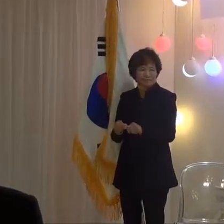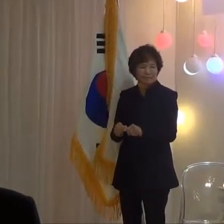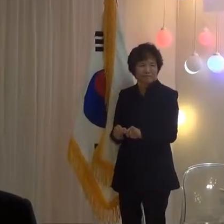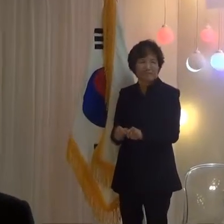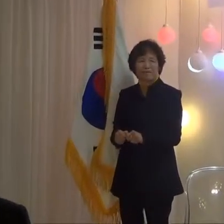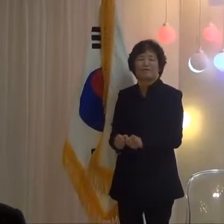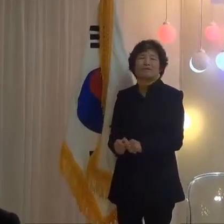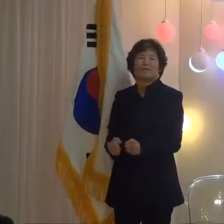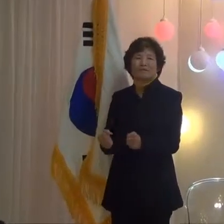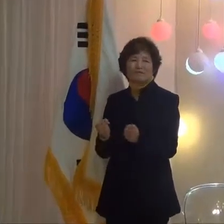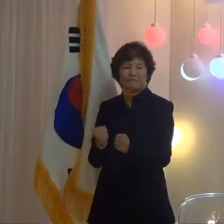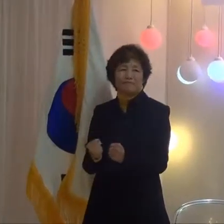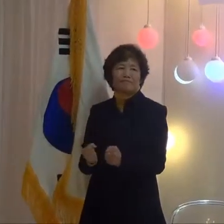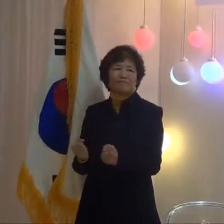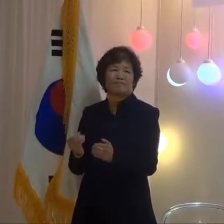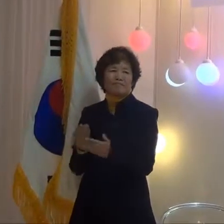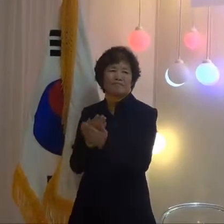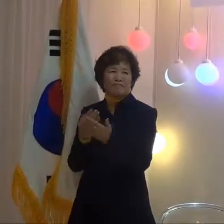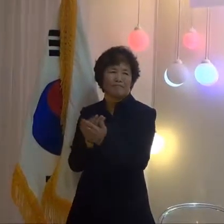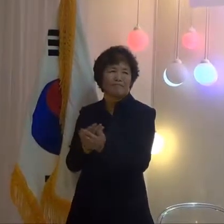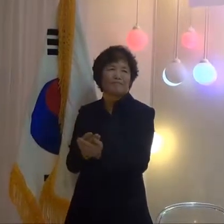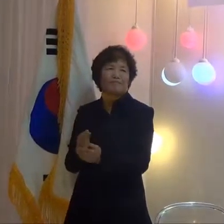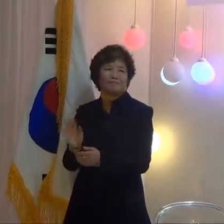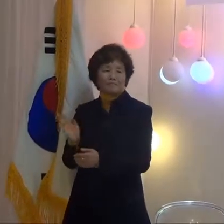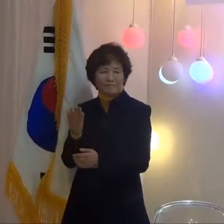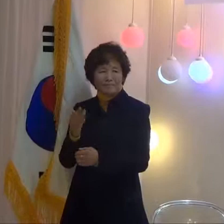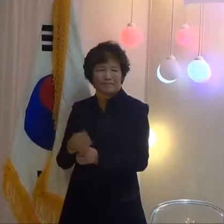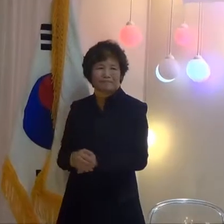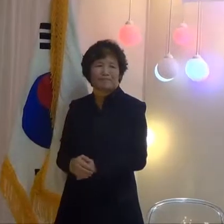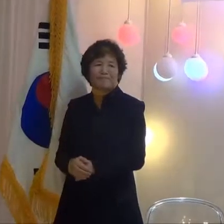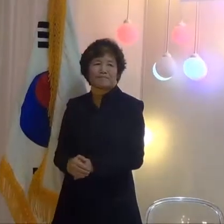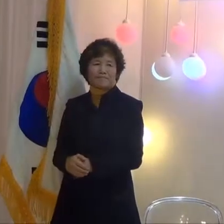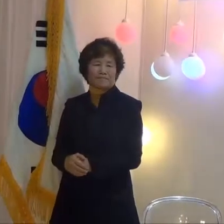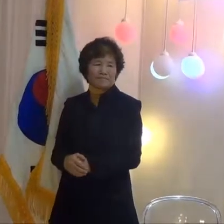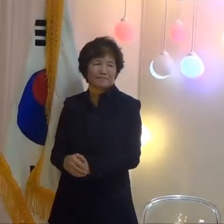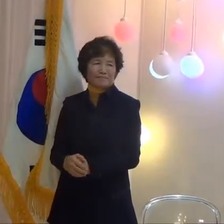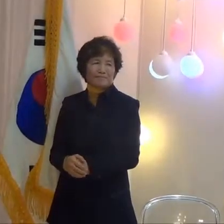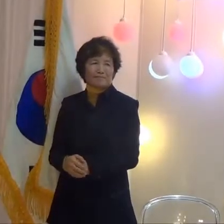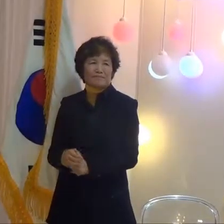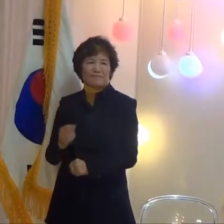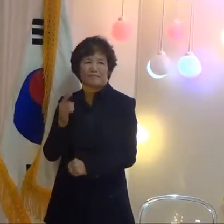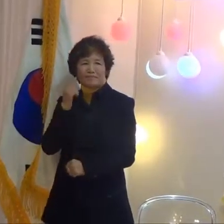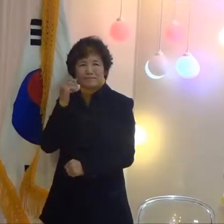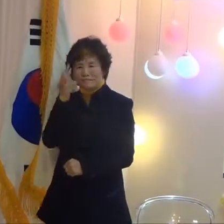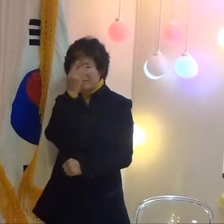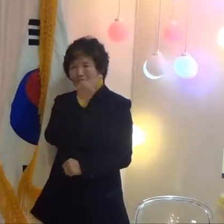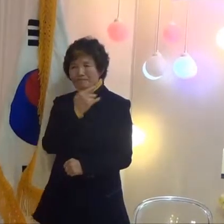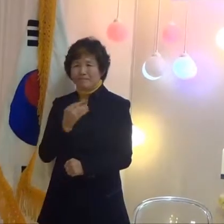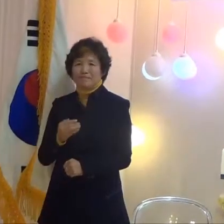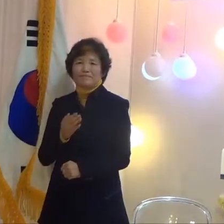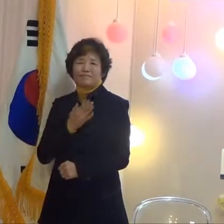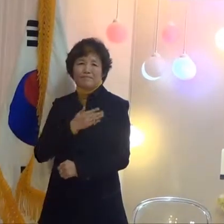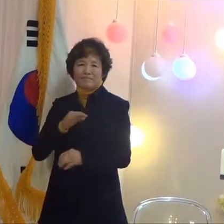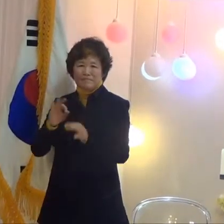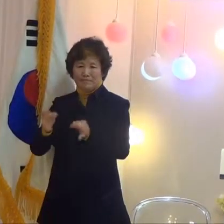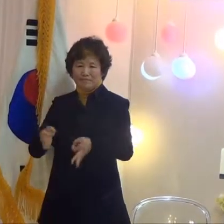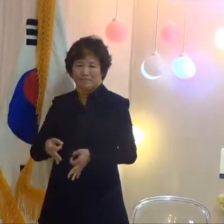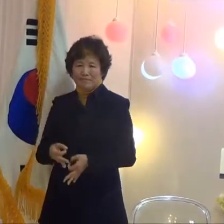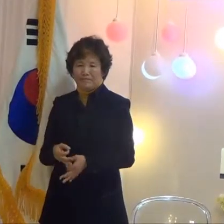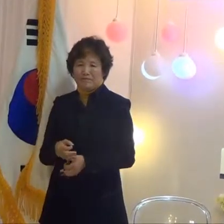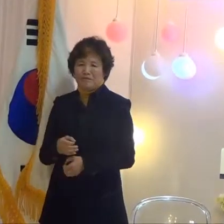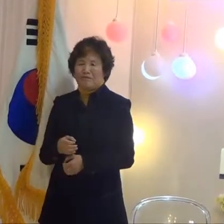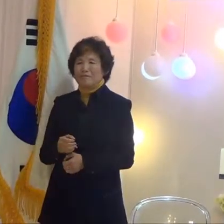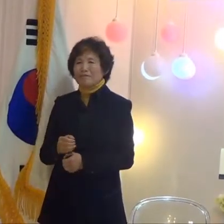힐링이 됐습니다. 그 화가들, 작가들을 보면서 너무 아름다웠고요. 저 자신이 또